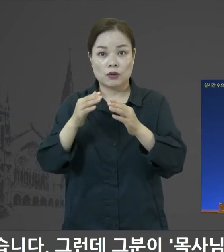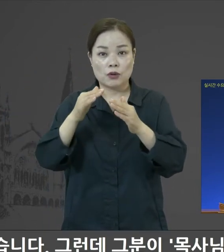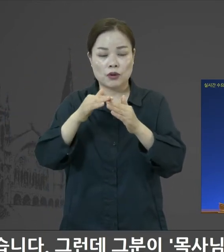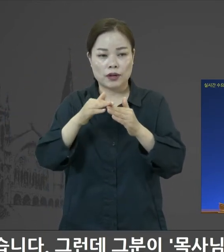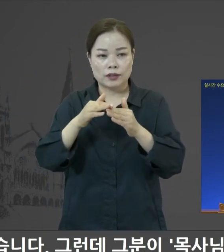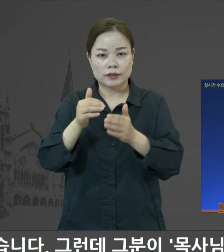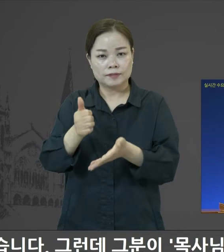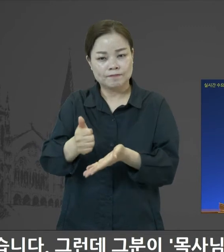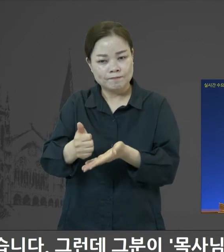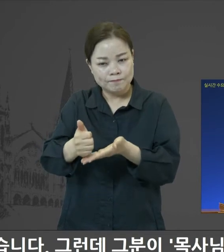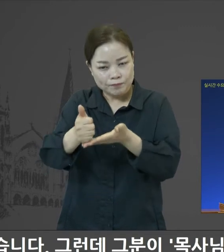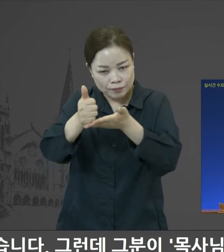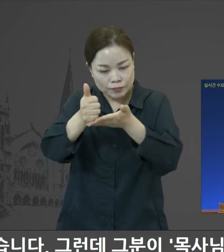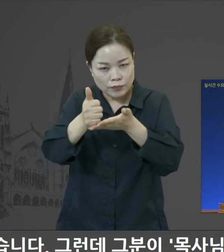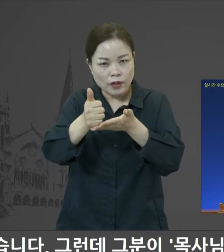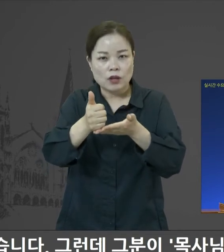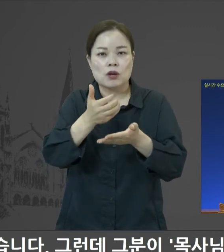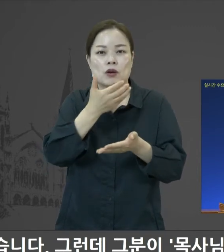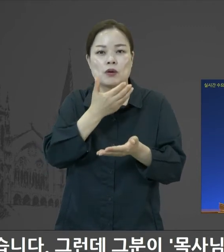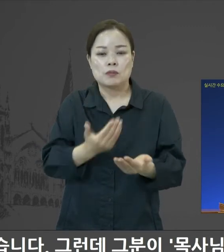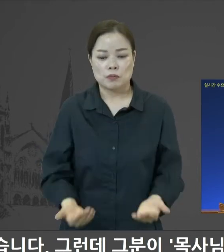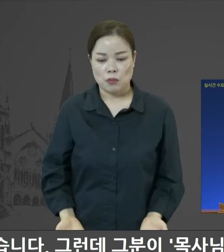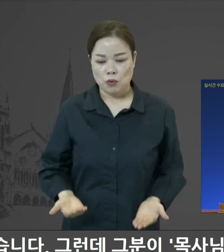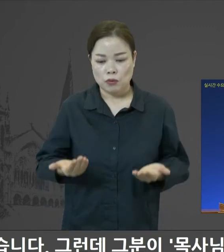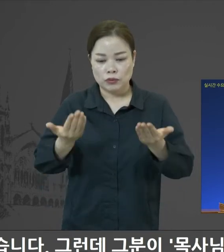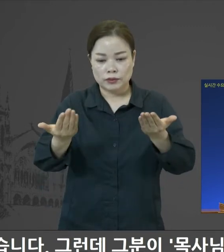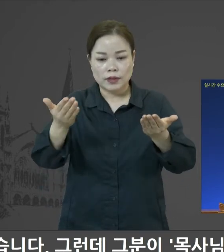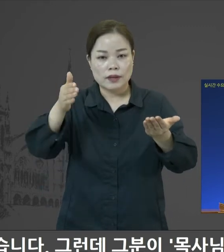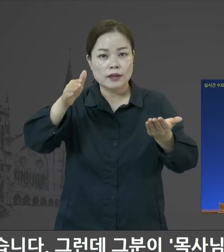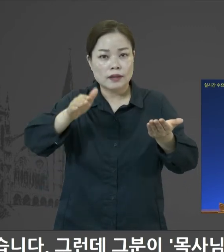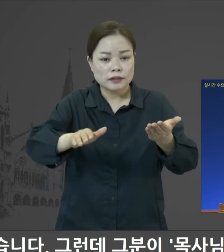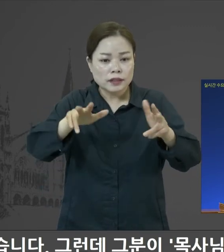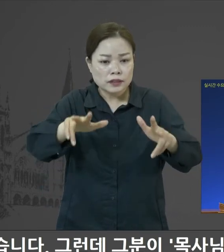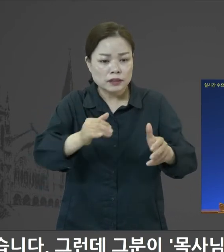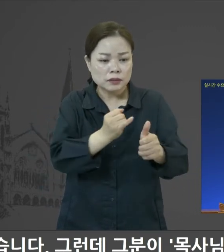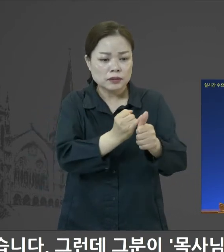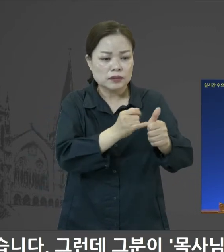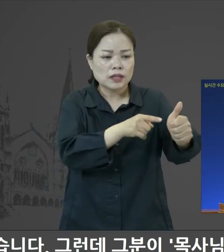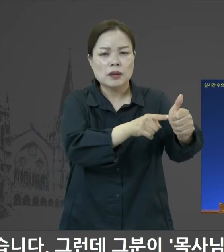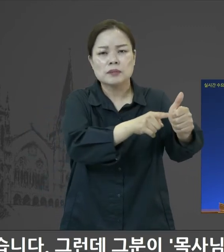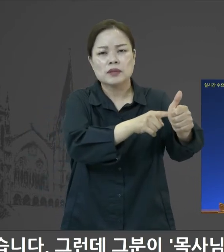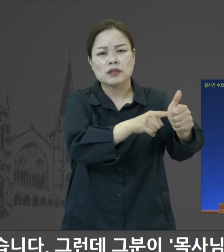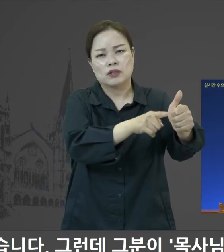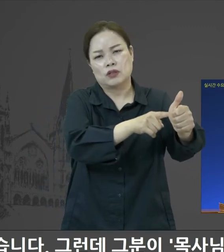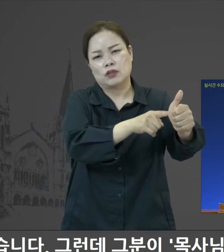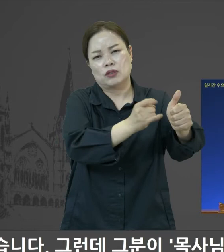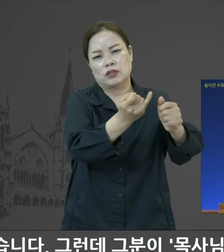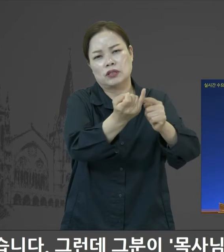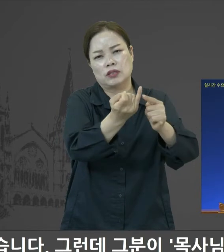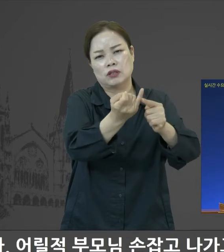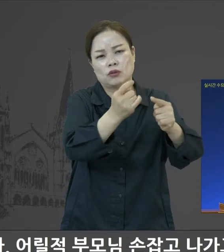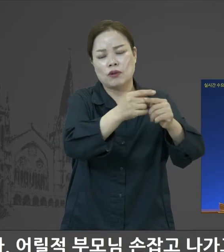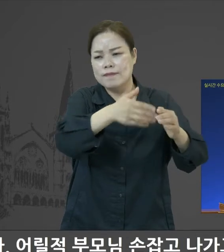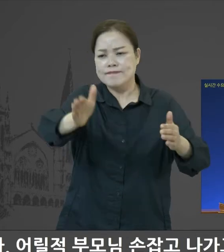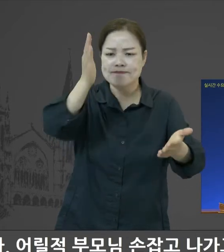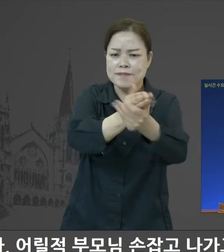섬기고 봉사를 했는데 지금 남편이 교회를 못 가게 한다는 거예요.